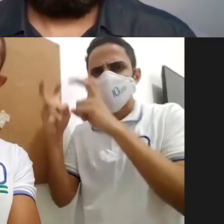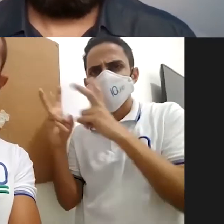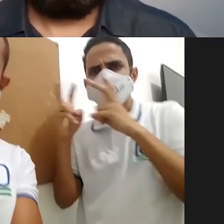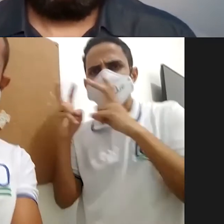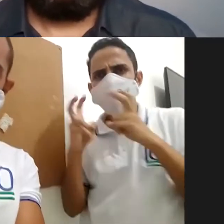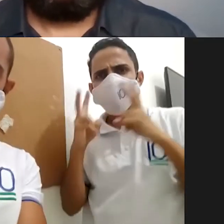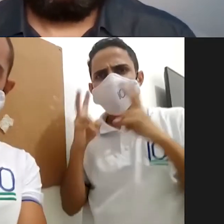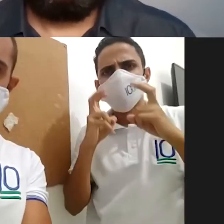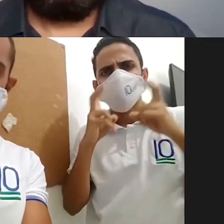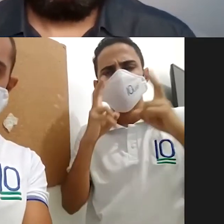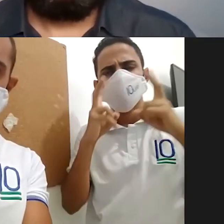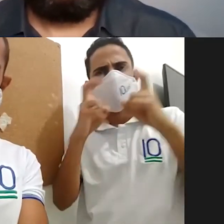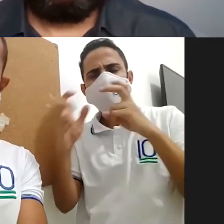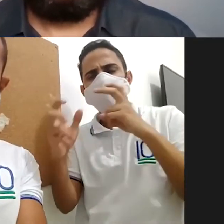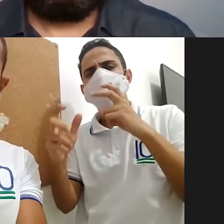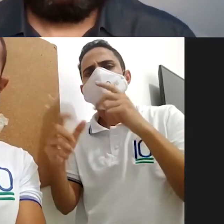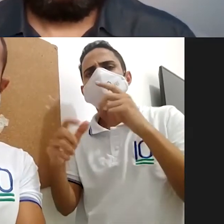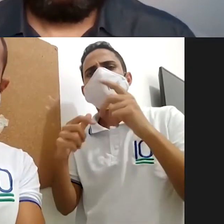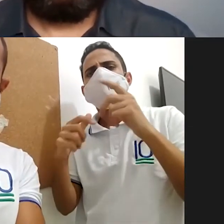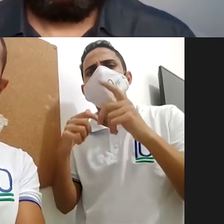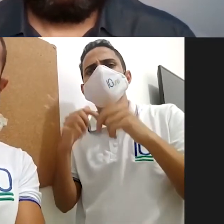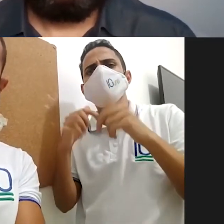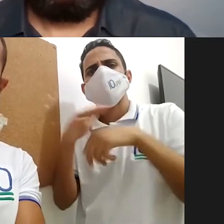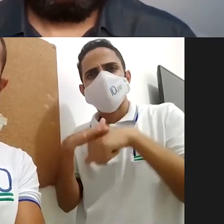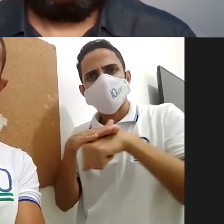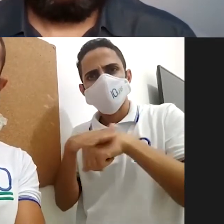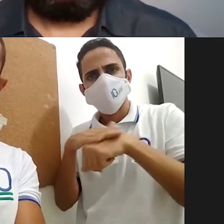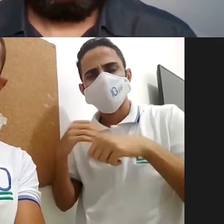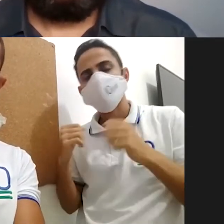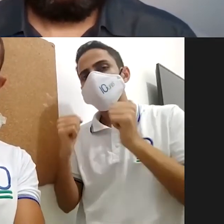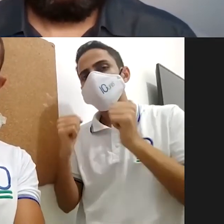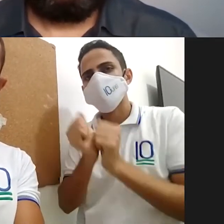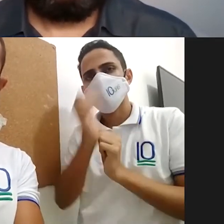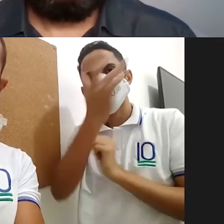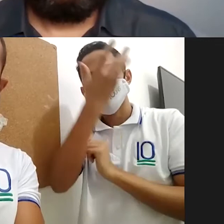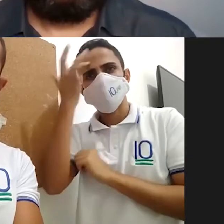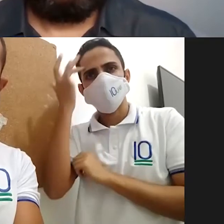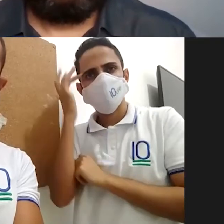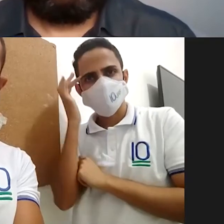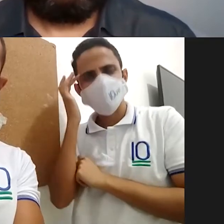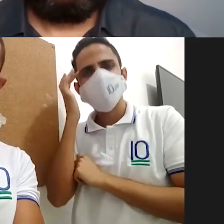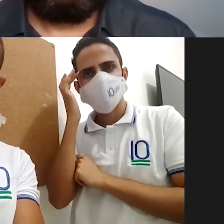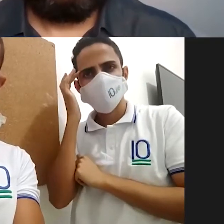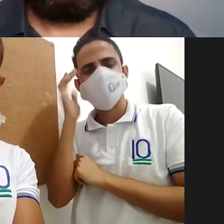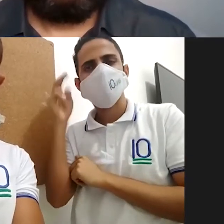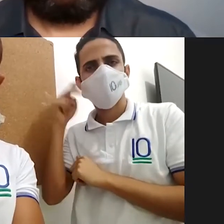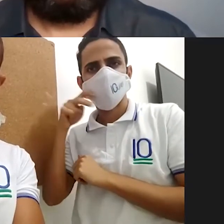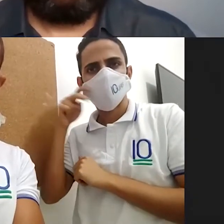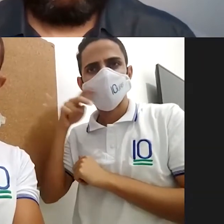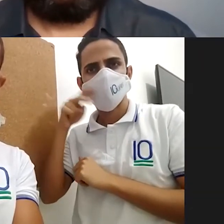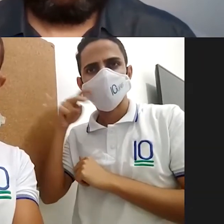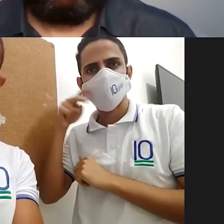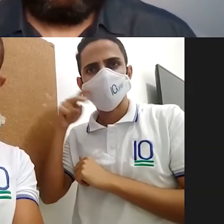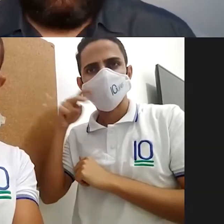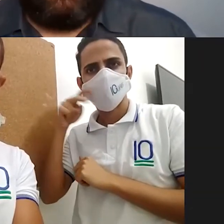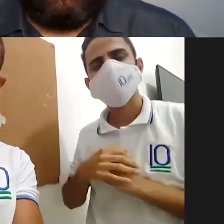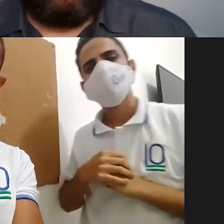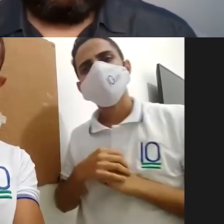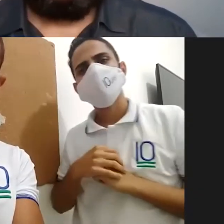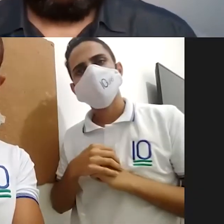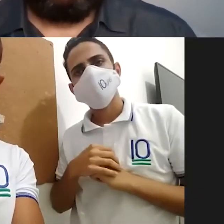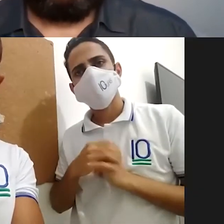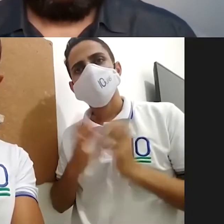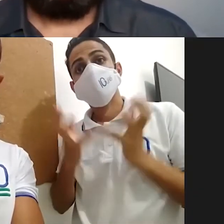com as pessoas com deficiência, para discutir com os empreendedores de Natal, para que essa discussão e essa representação ela aconteça